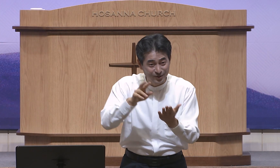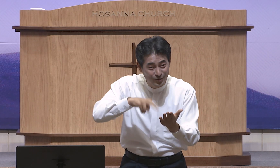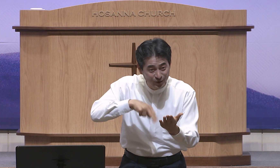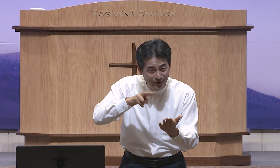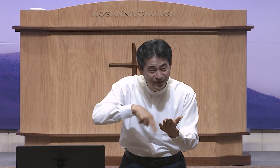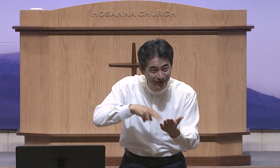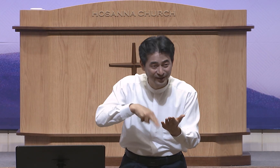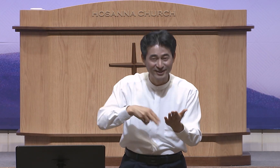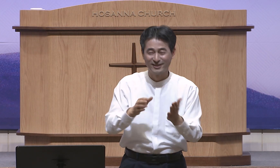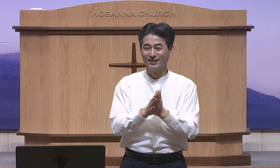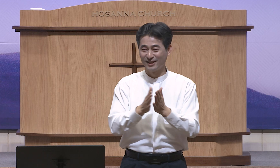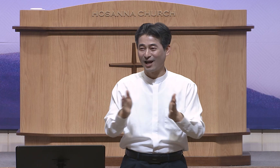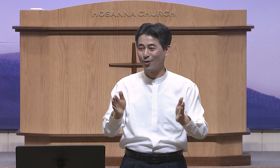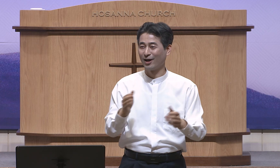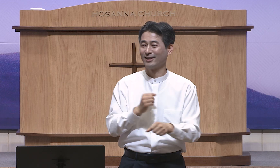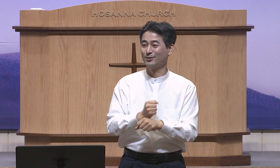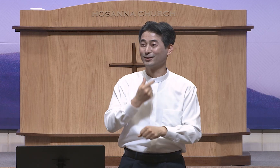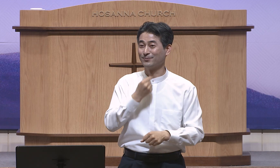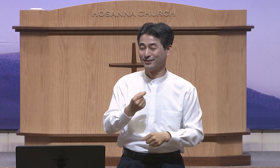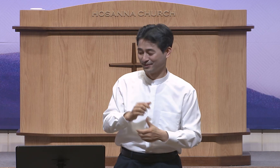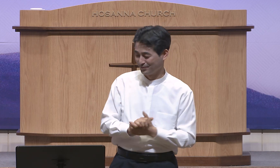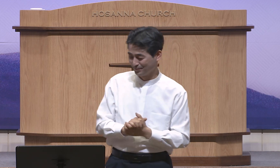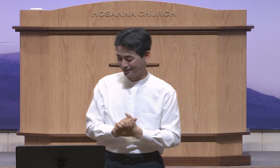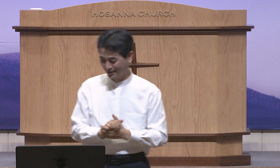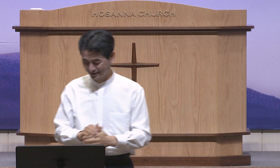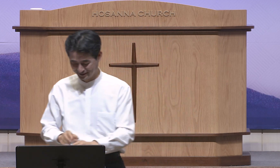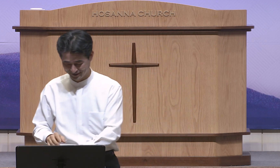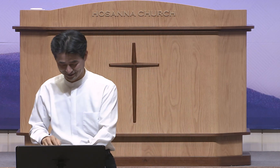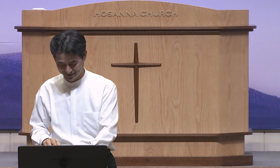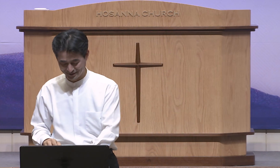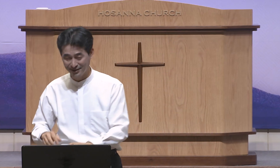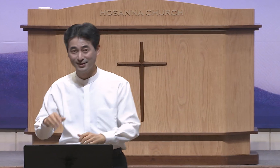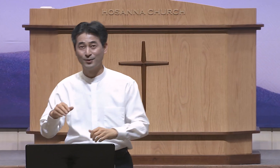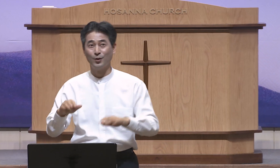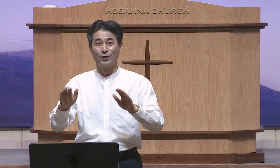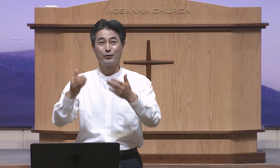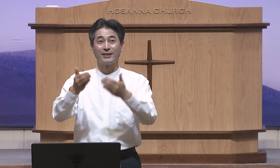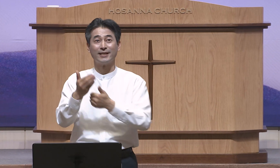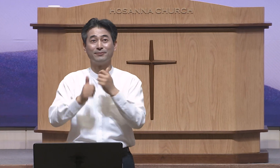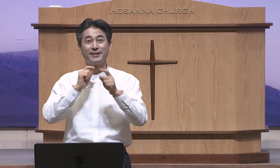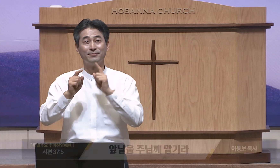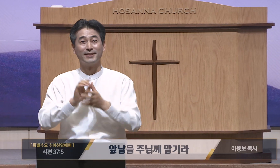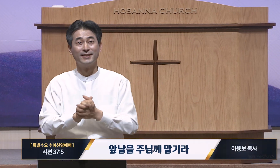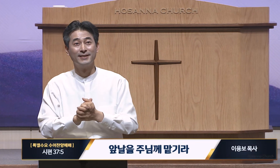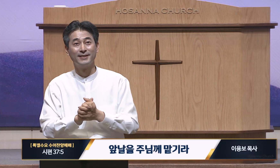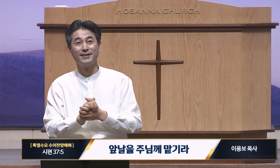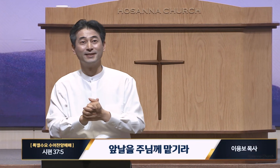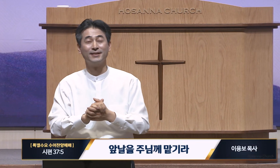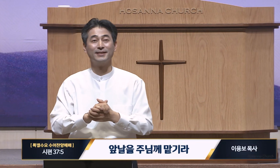먼저 성경을 읽도록 하고, 성경을 먼저 읽겠습니다. 오늘 주시는 하나님